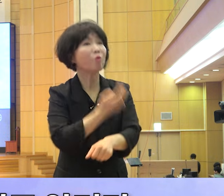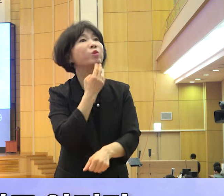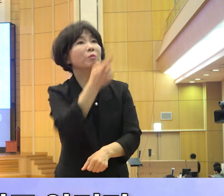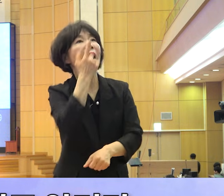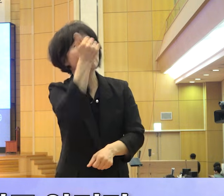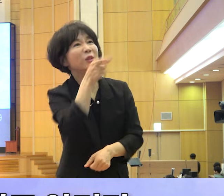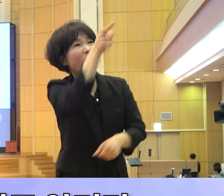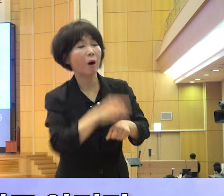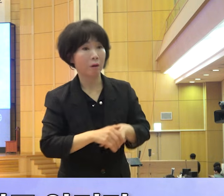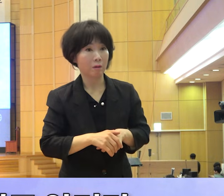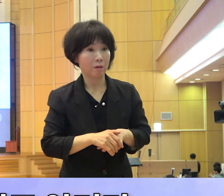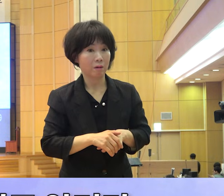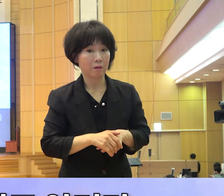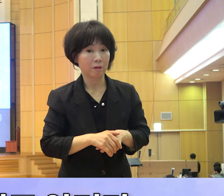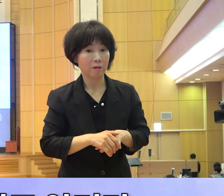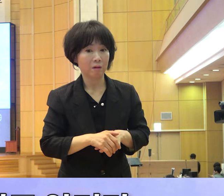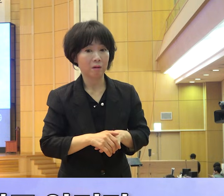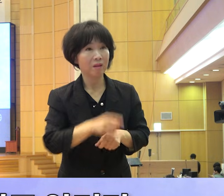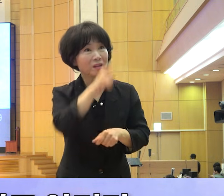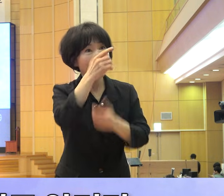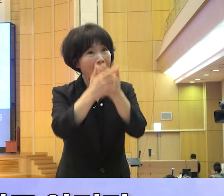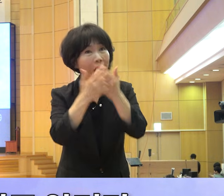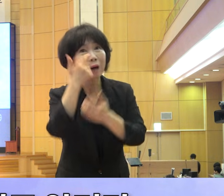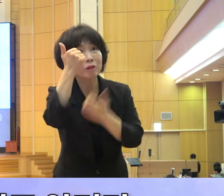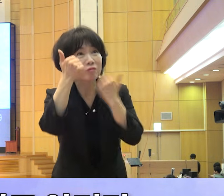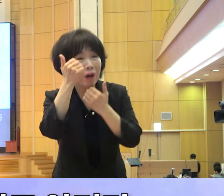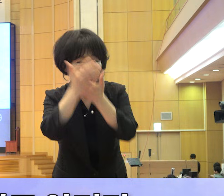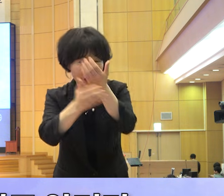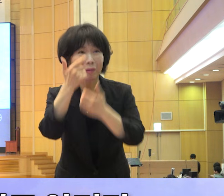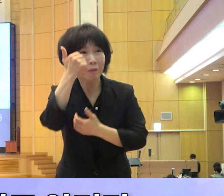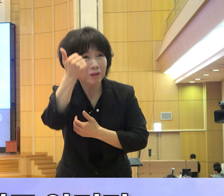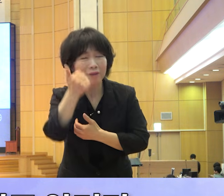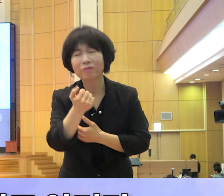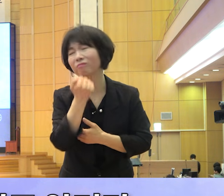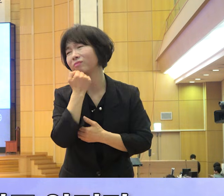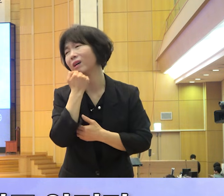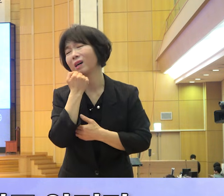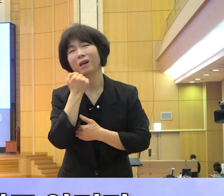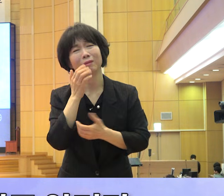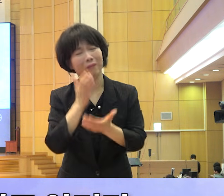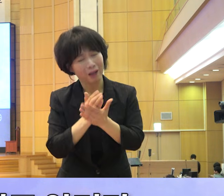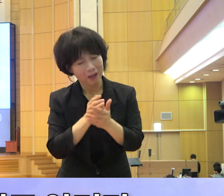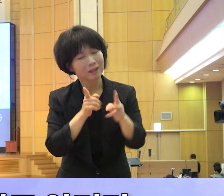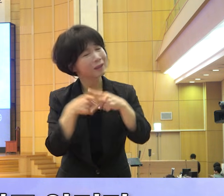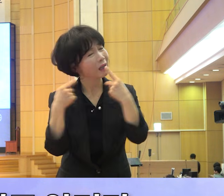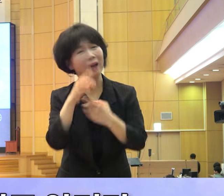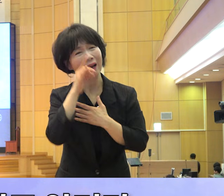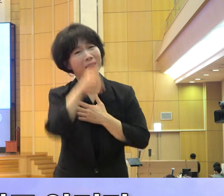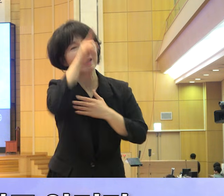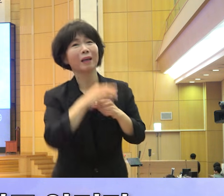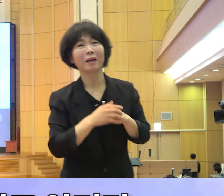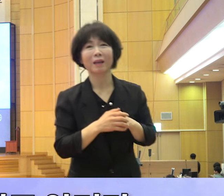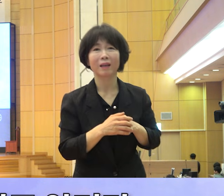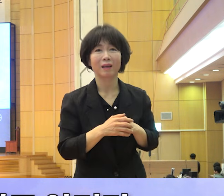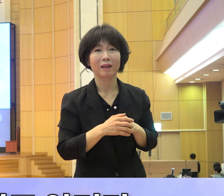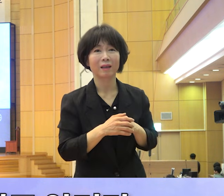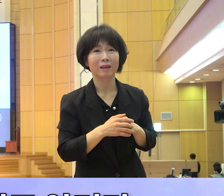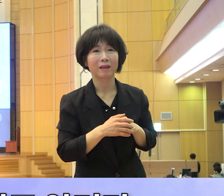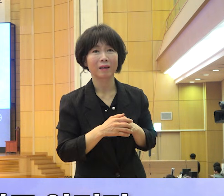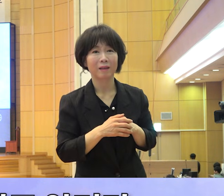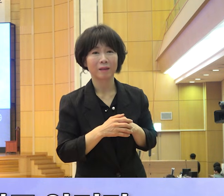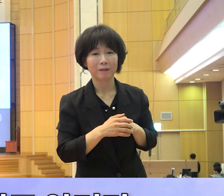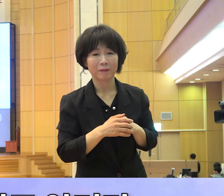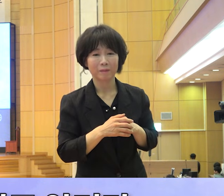또 있어? 이게 이해가 안 가는 거예요. 예수님이 너희가 나를 알면 내 아버지도 알리라는 이